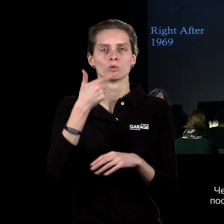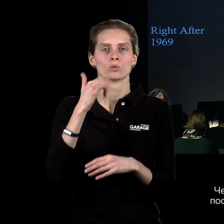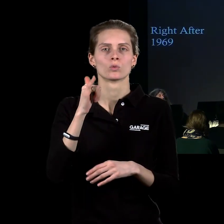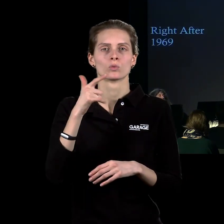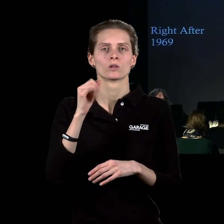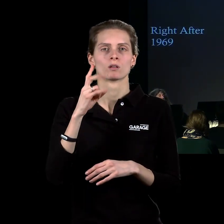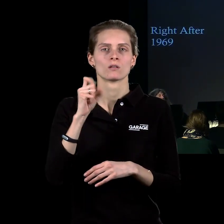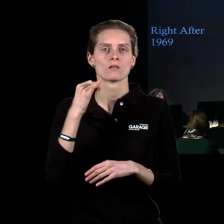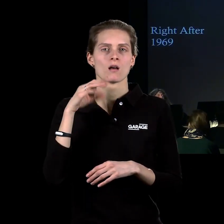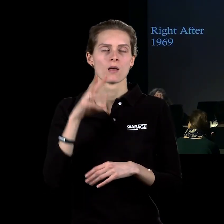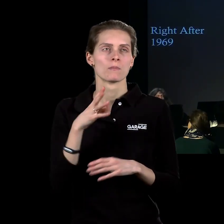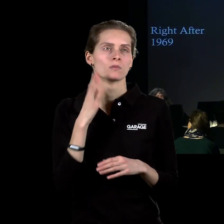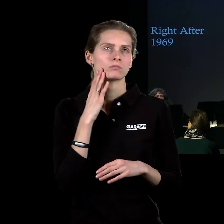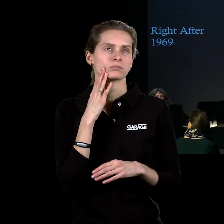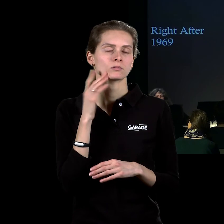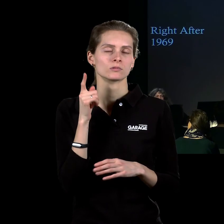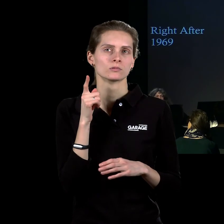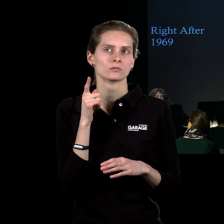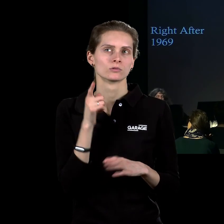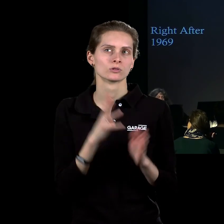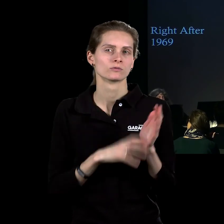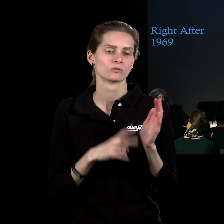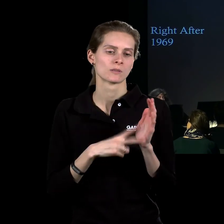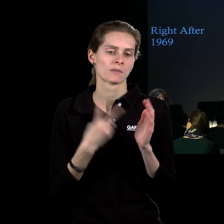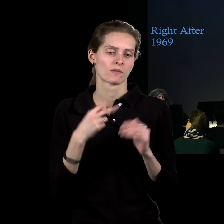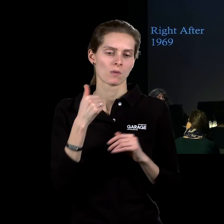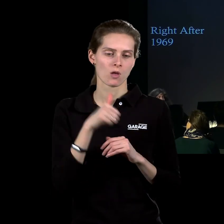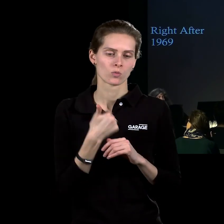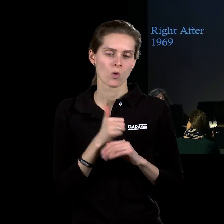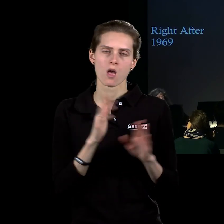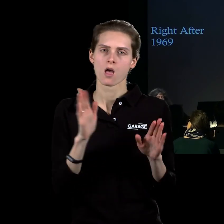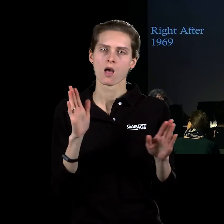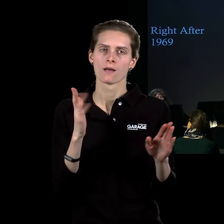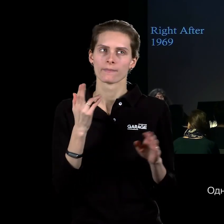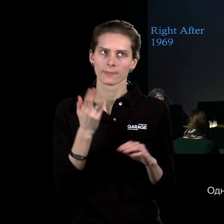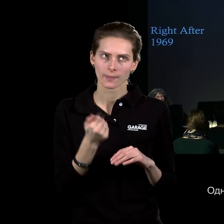1972 году. Не в музее Гугенхайма,